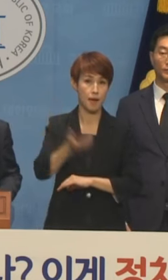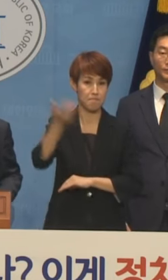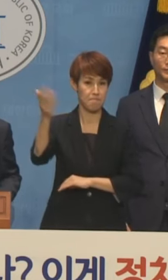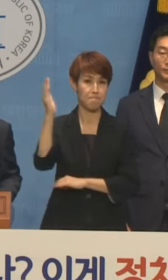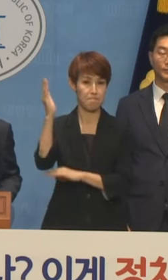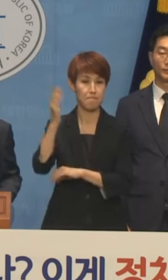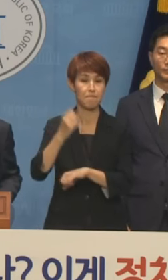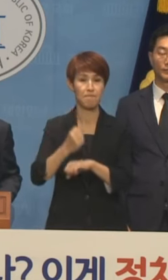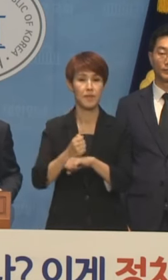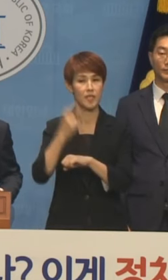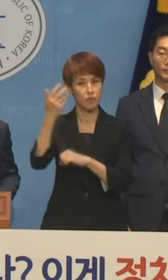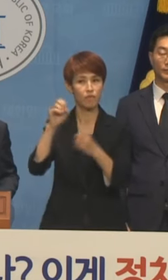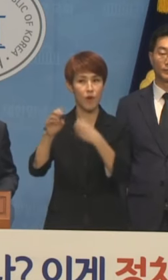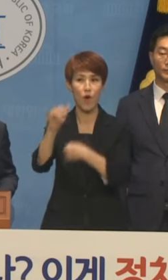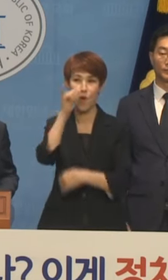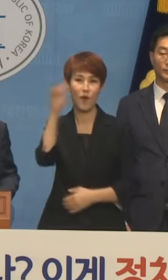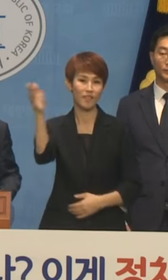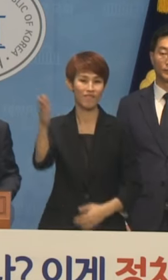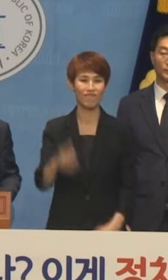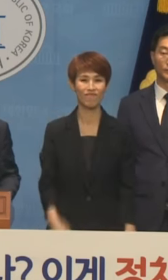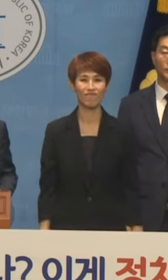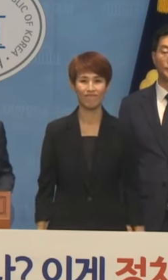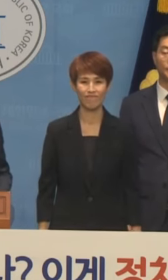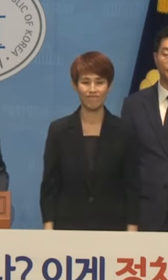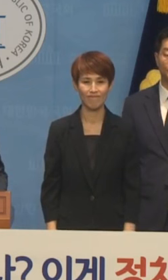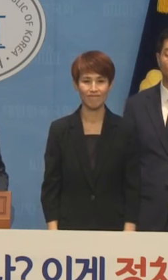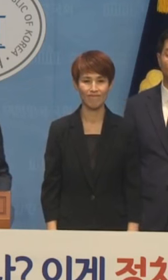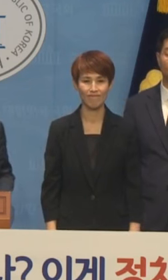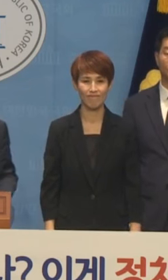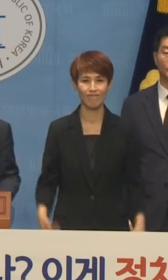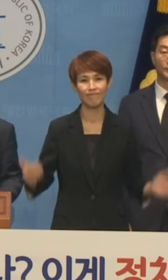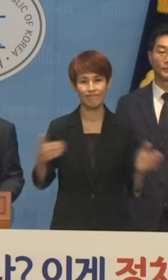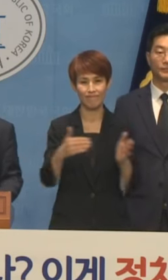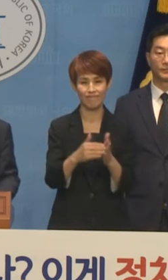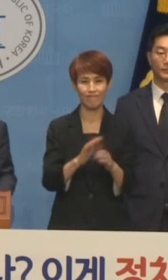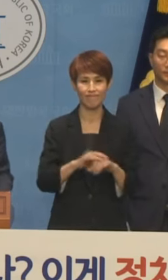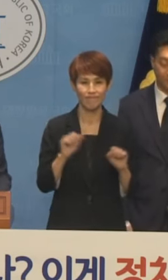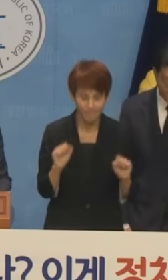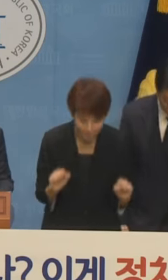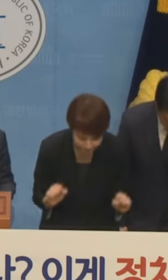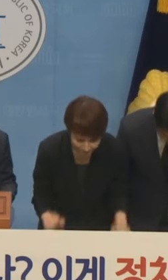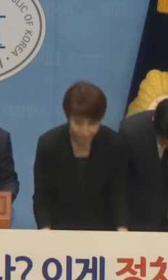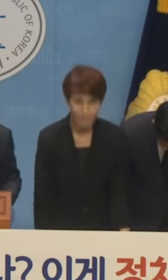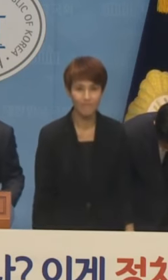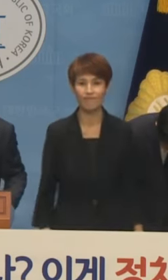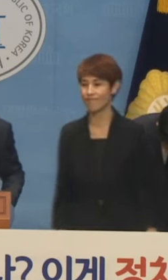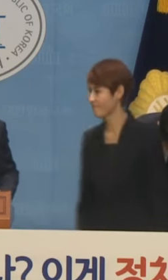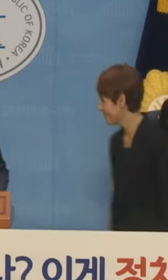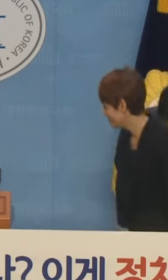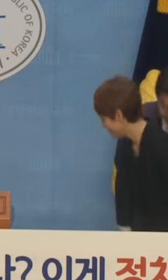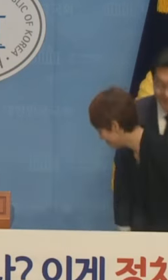공간에서 관련 질문 받도록 하겠습니다. 네, 이상으로 기자회견 마치도록 하겠습니다. 감사합니다.